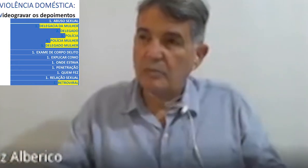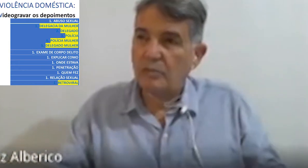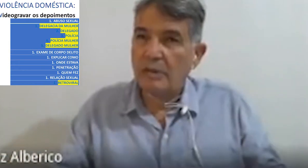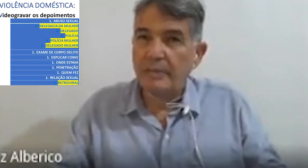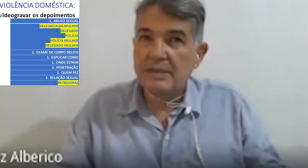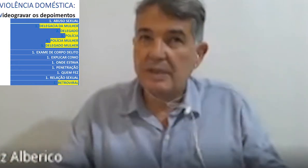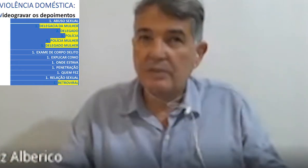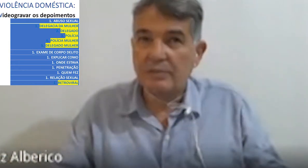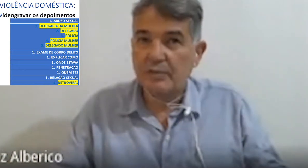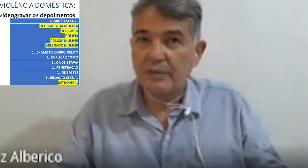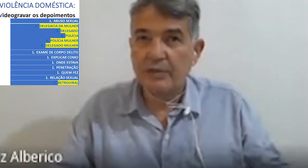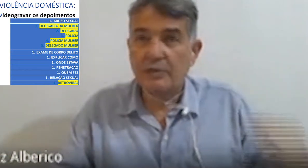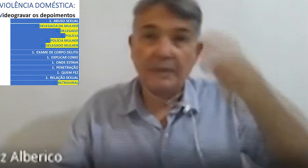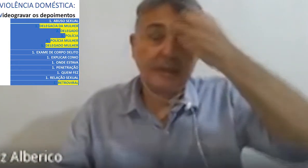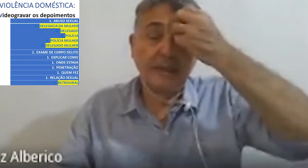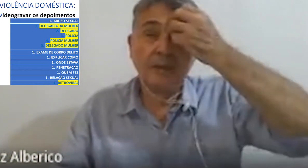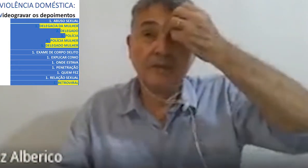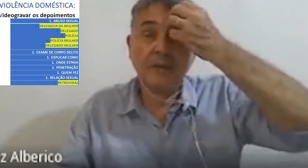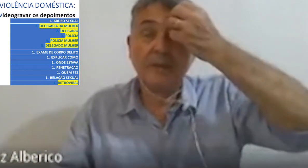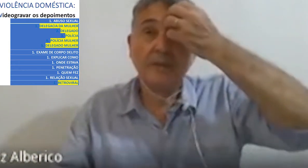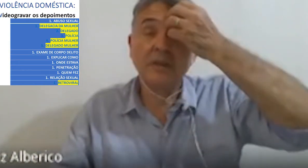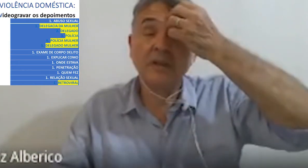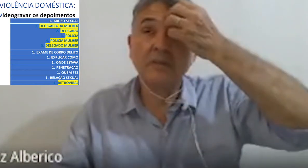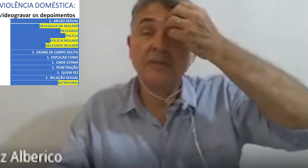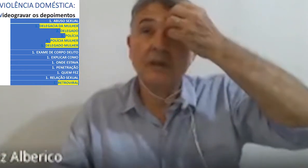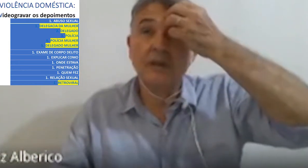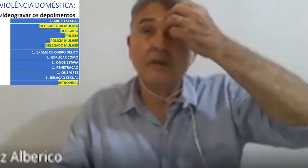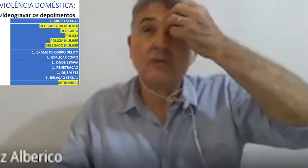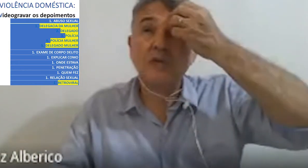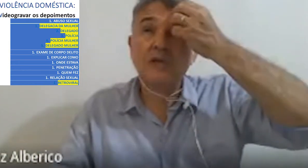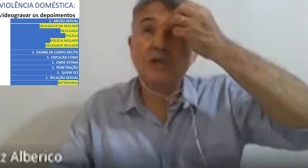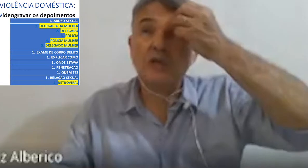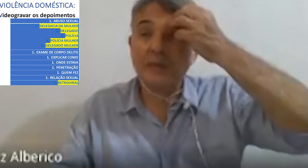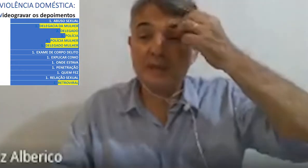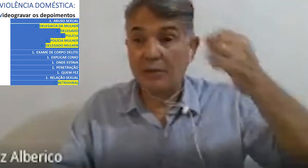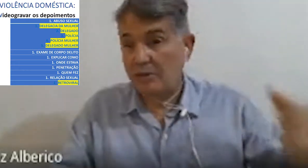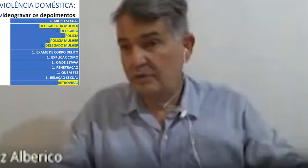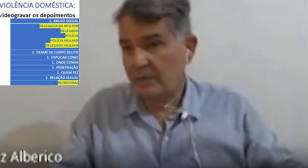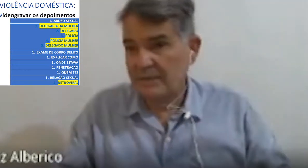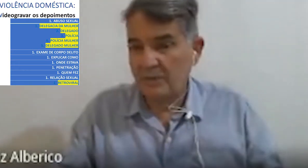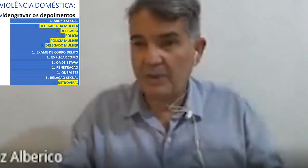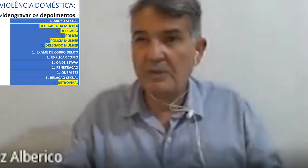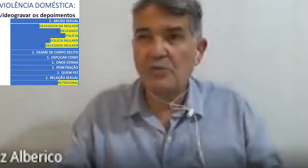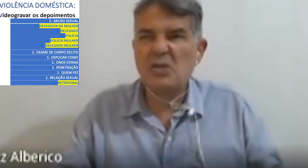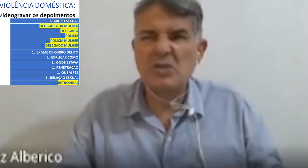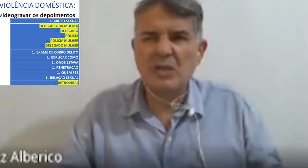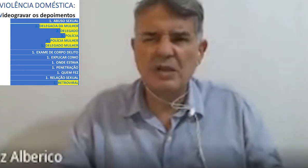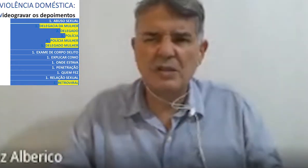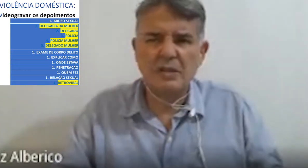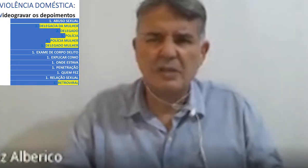O ano passado, não foi, porque o ano passado estava a pandemia. 2018 para 2019, eu participei